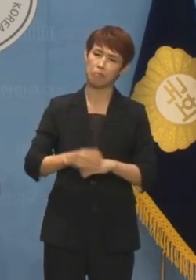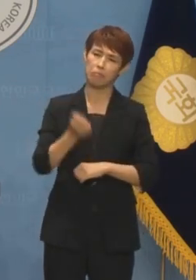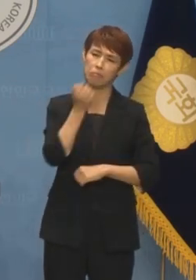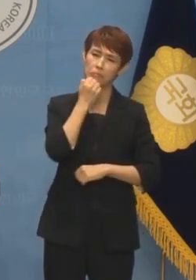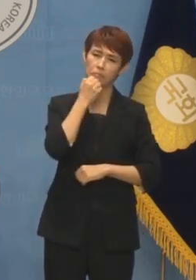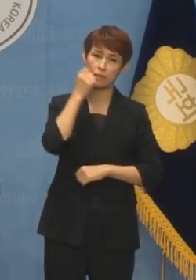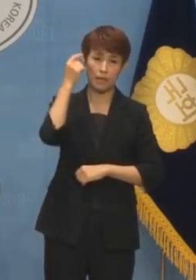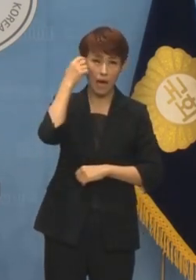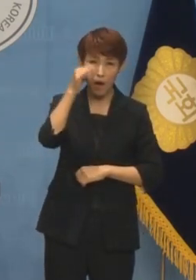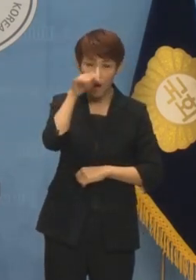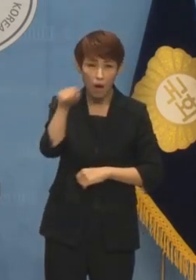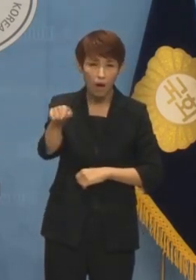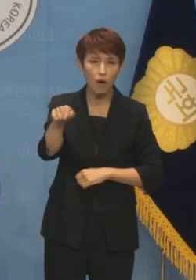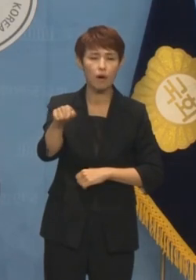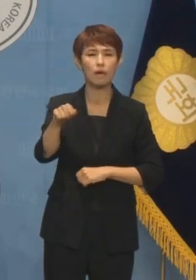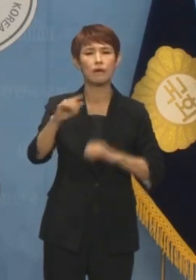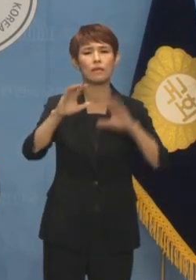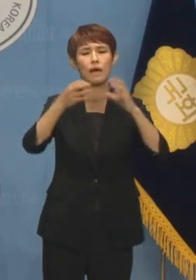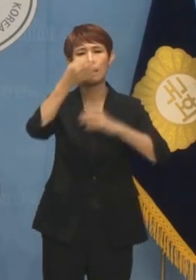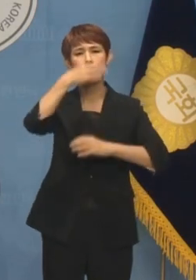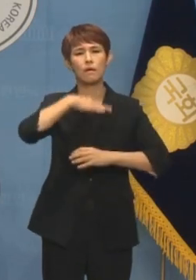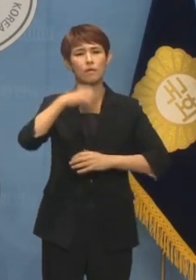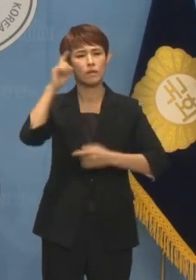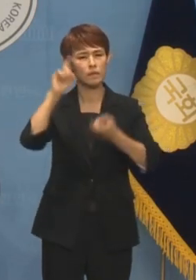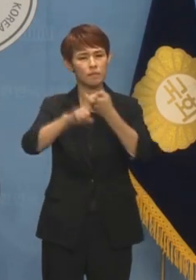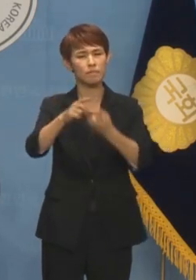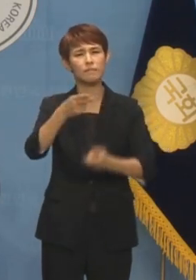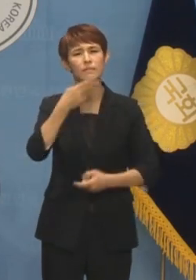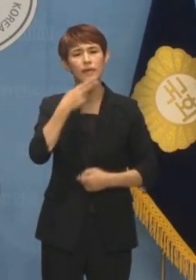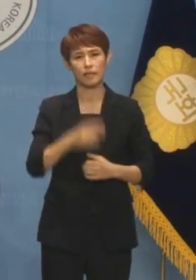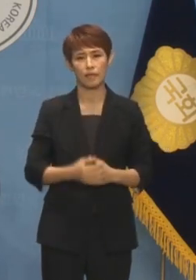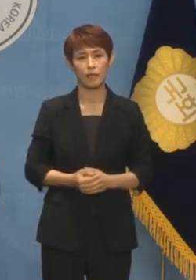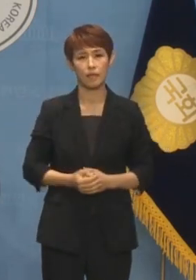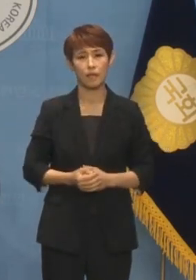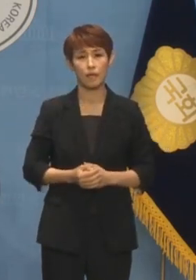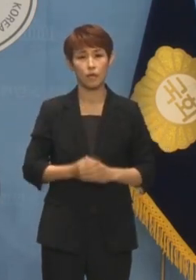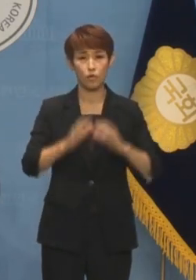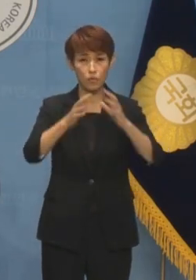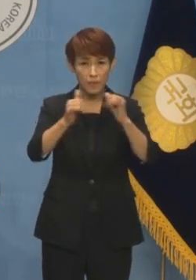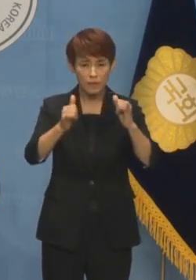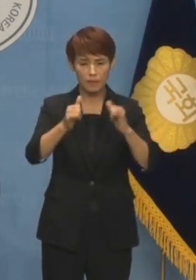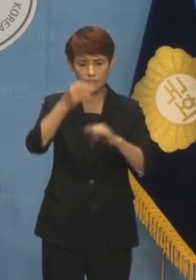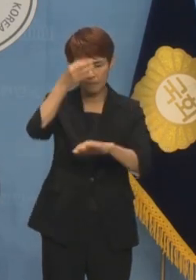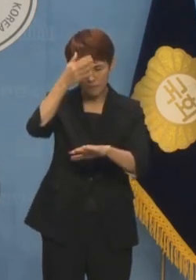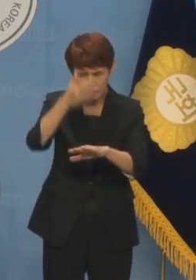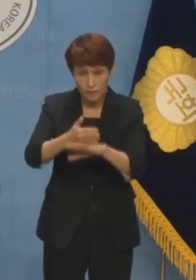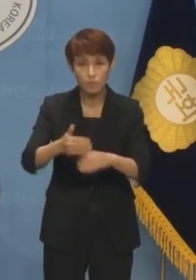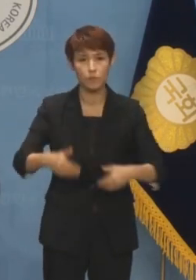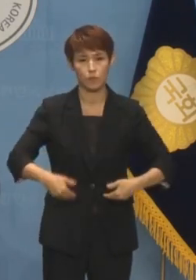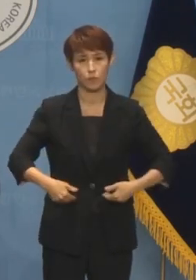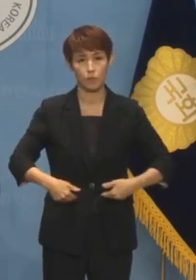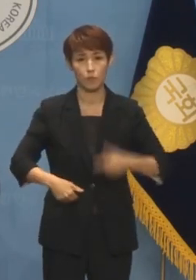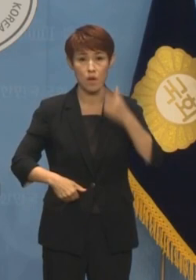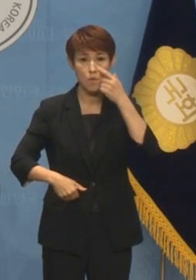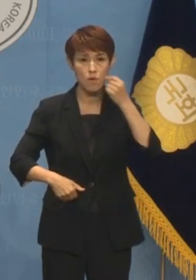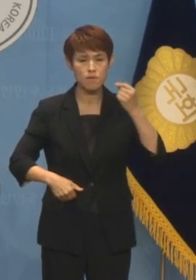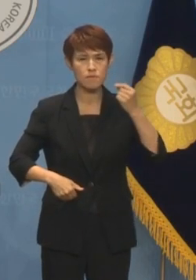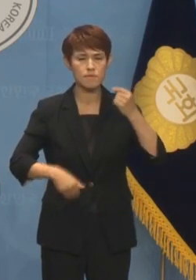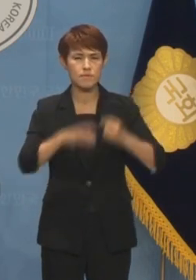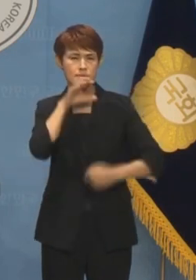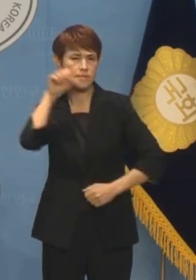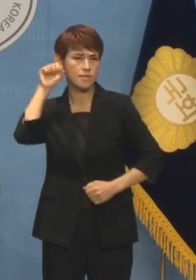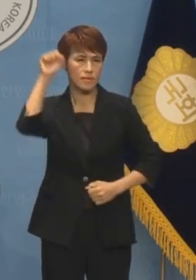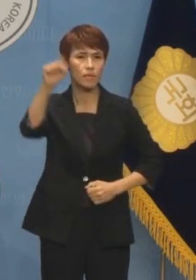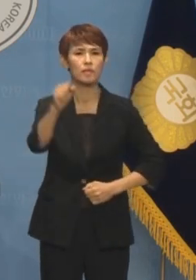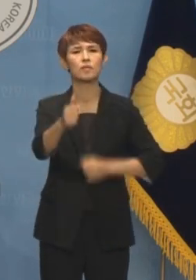정권은 국익에 관심이 없습니다. 국민 앞에 사죄해야 합니다. 이제라도 일본 정부를 강하게